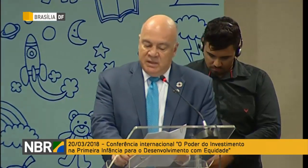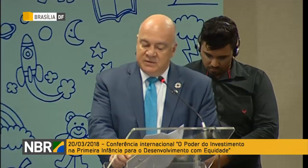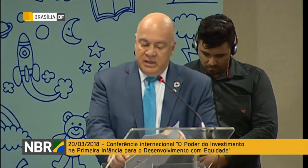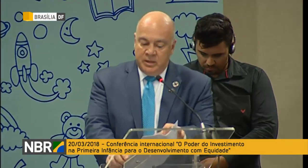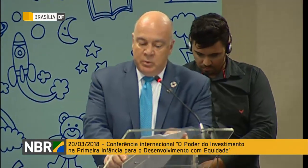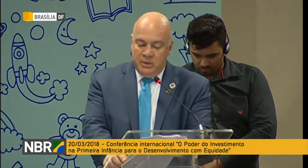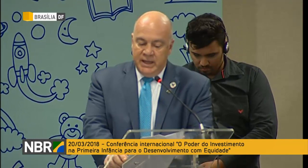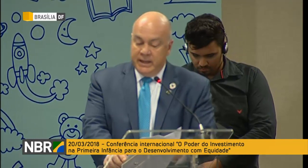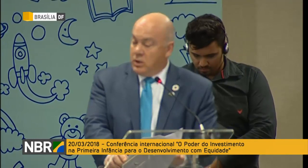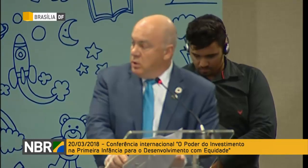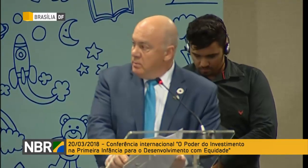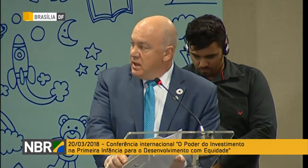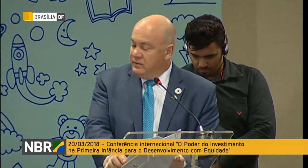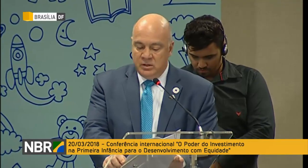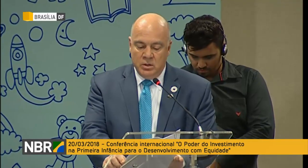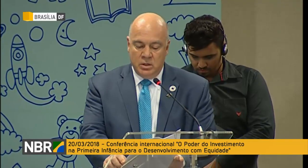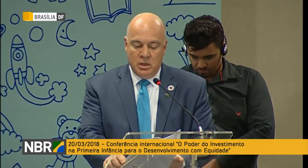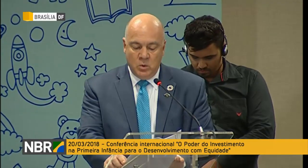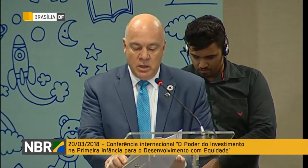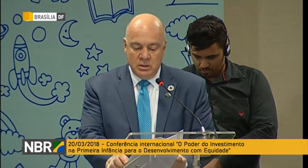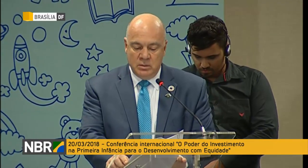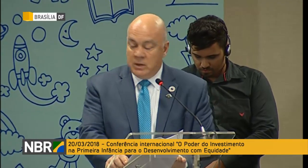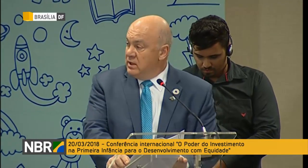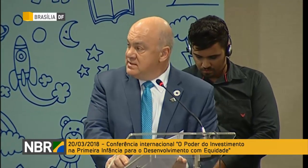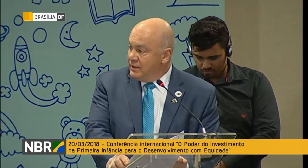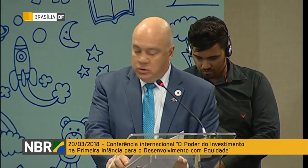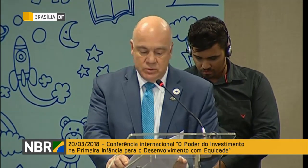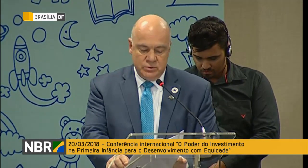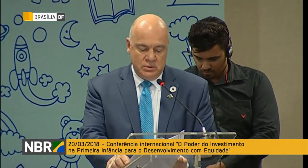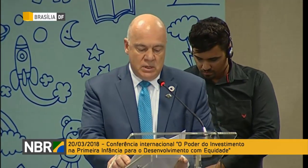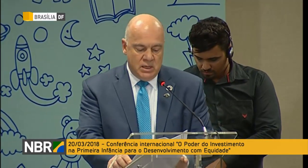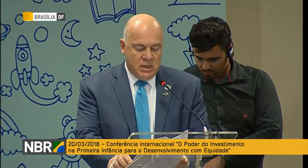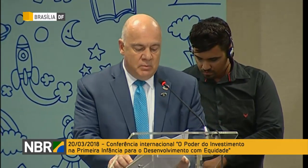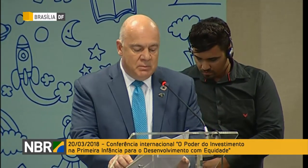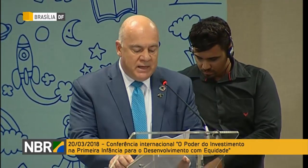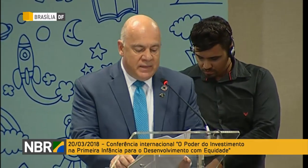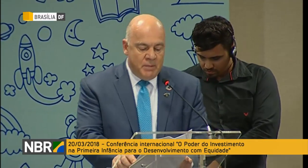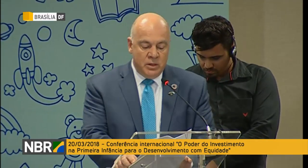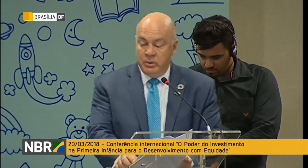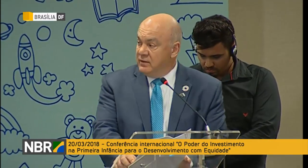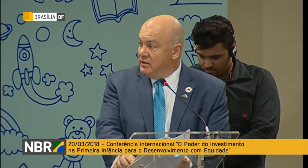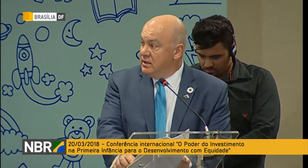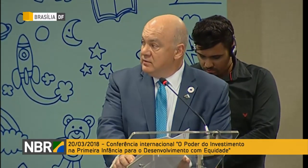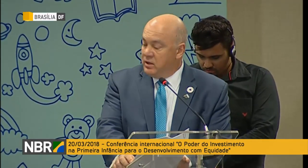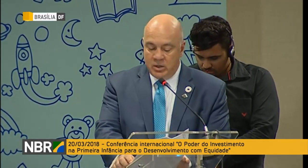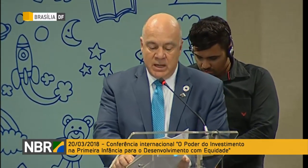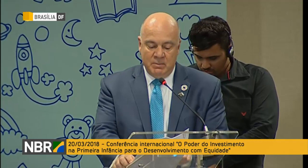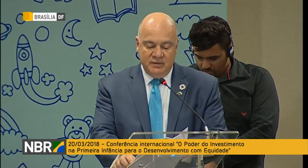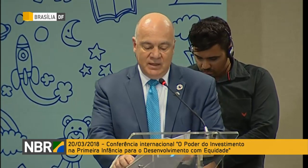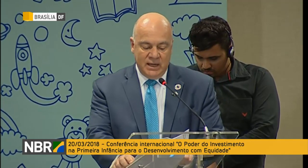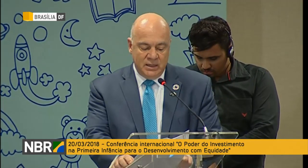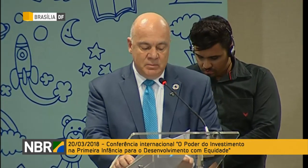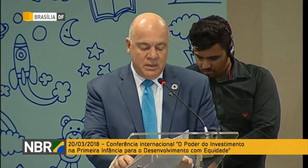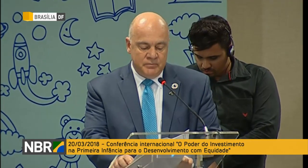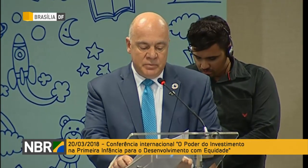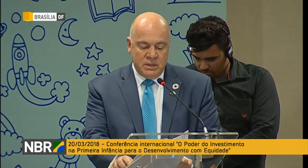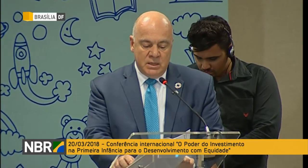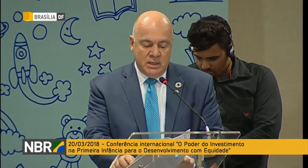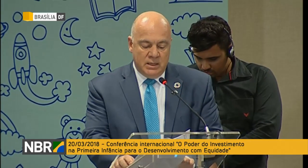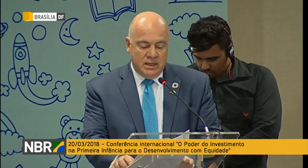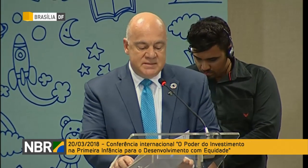Excelentíssimo presidente da República da Colômbia, senhor Juan Manuel Santos. Primeira dama do Brasil, senhora Marcela